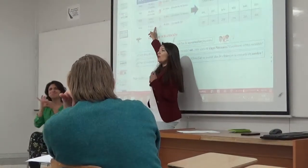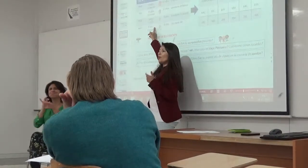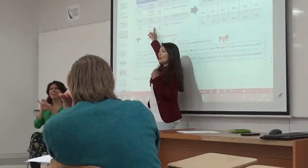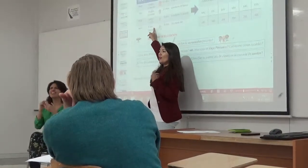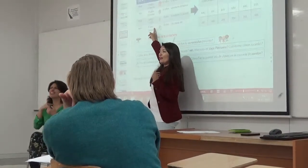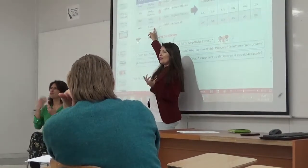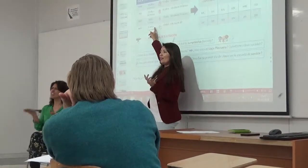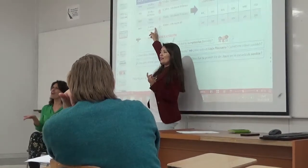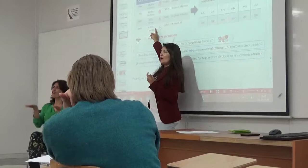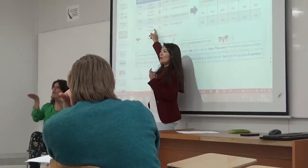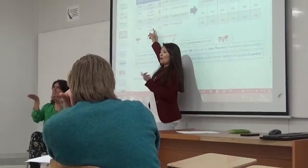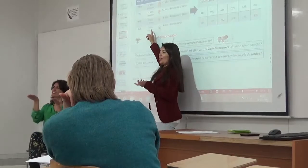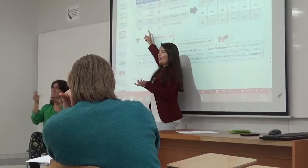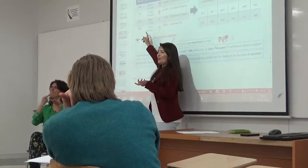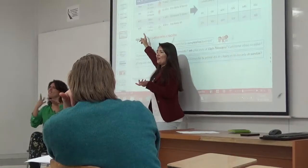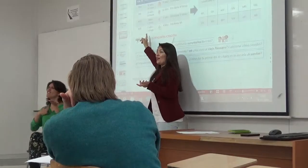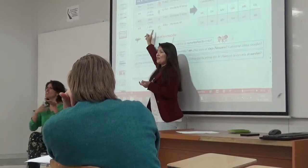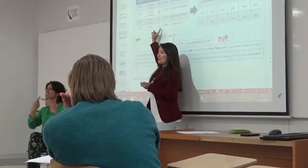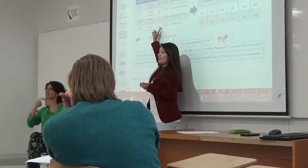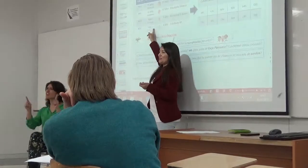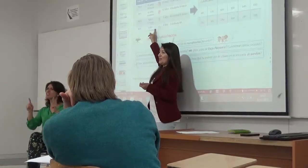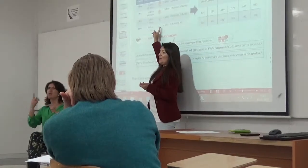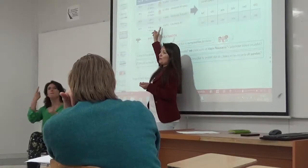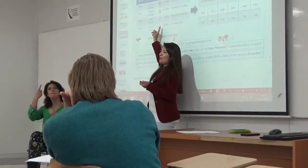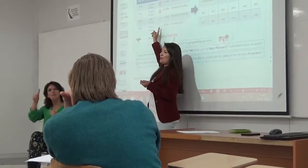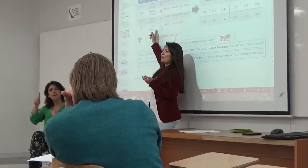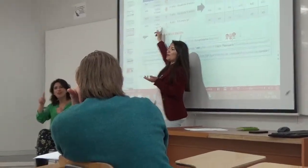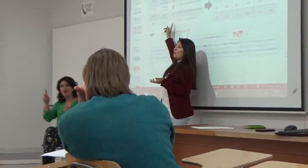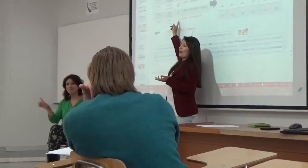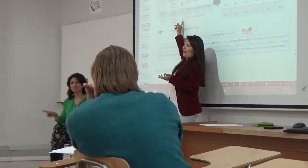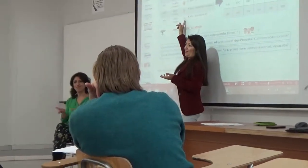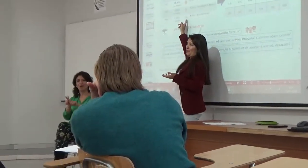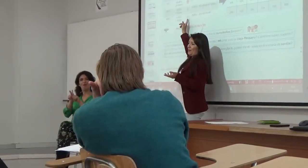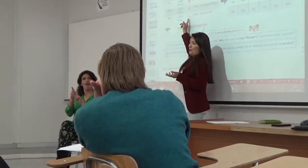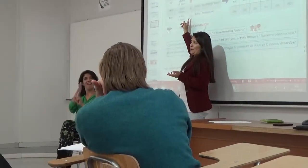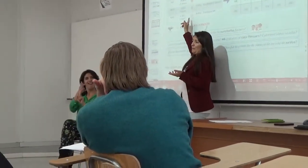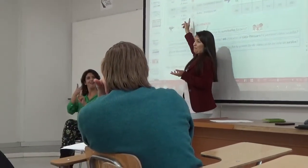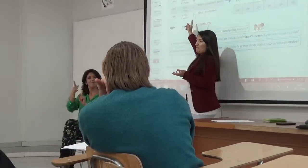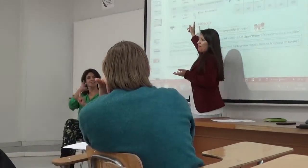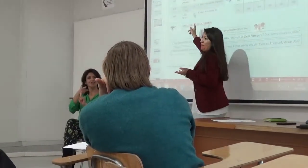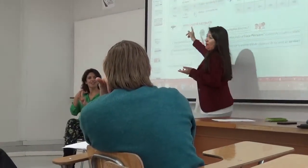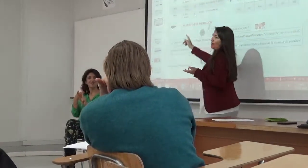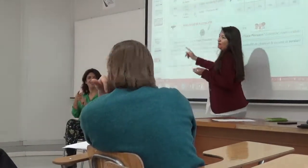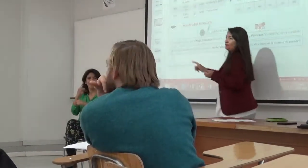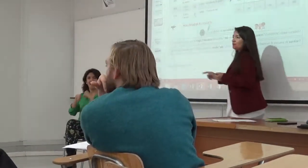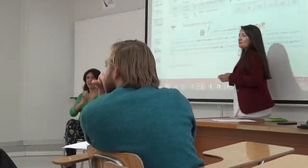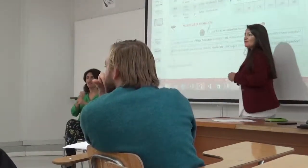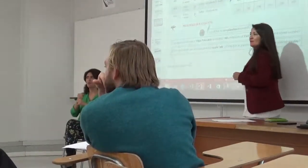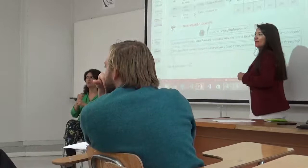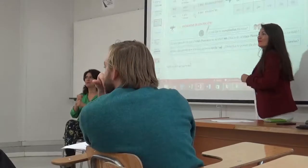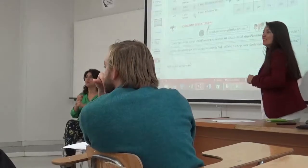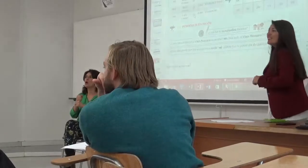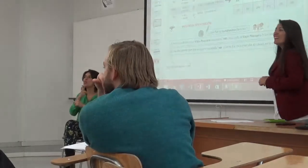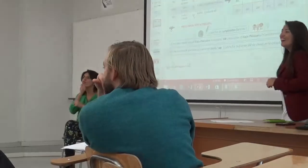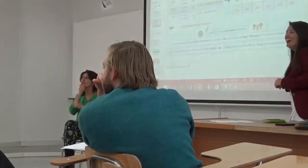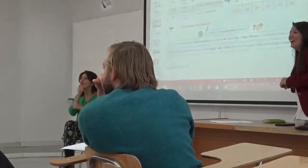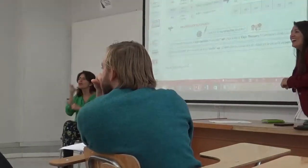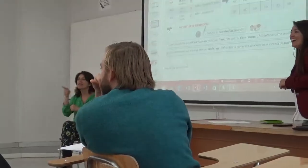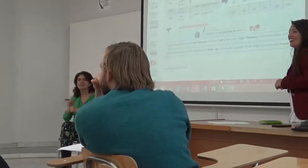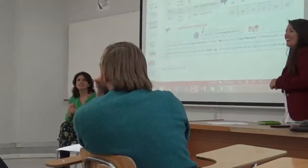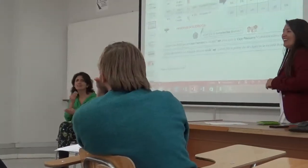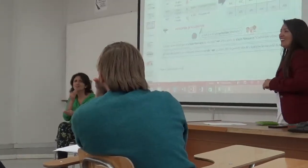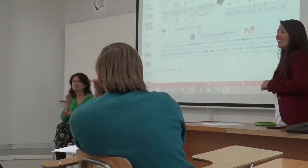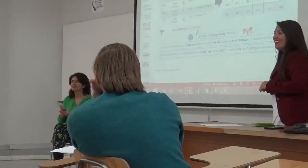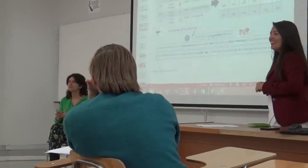ver qué ocurre con la edad y qué ocurre con los años de inmersión en lengua para poder comparar. Y por último, una pequeña duda, había